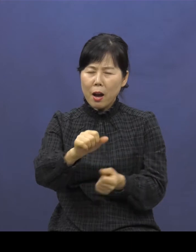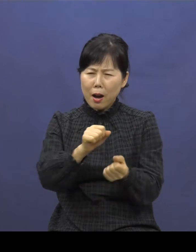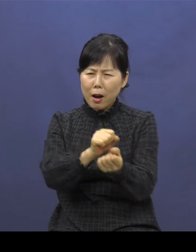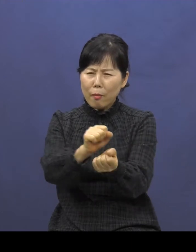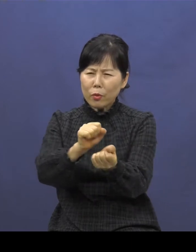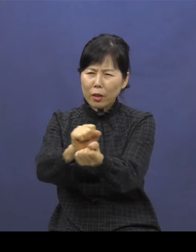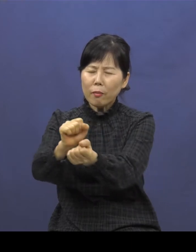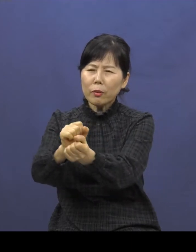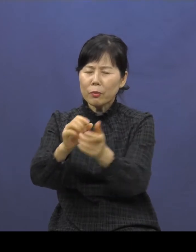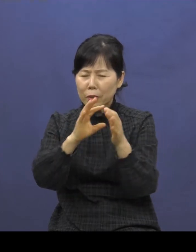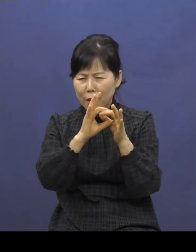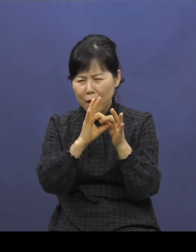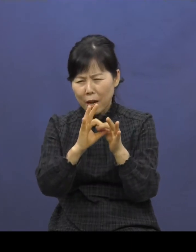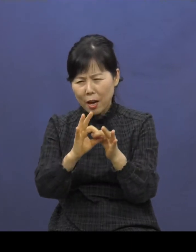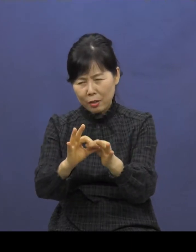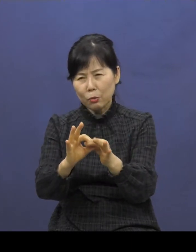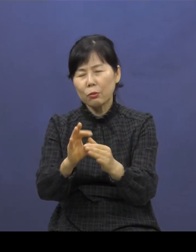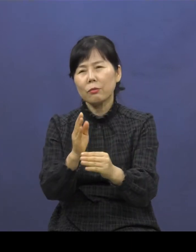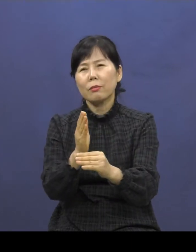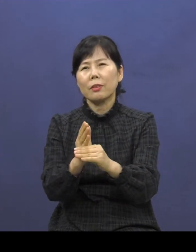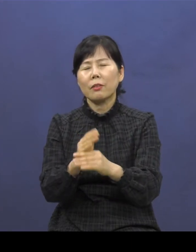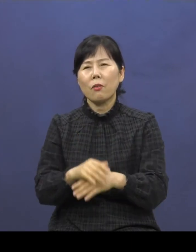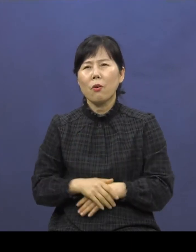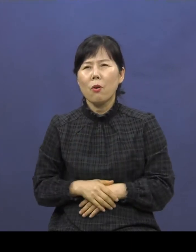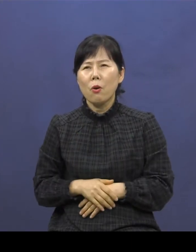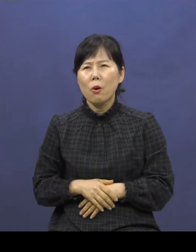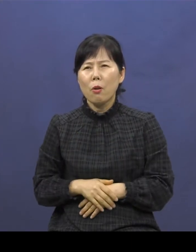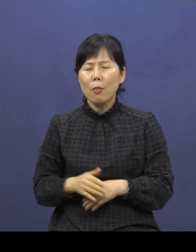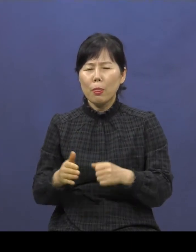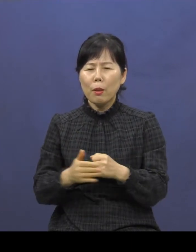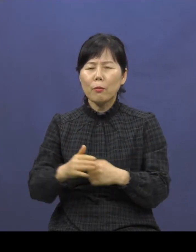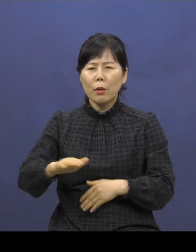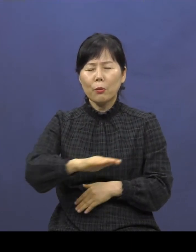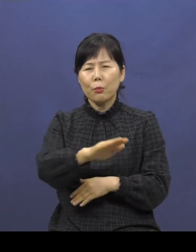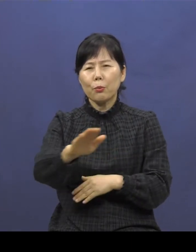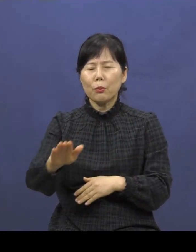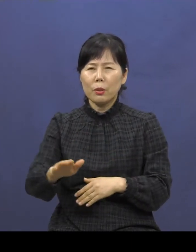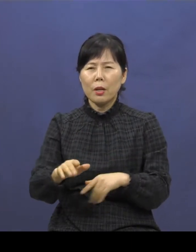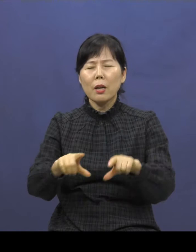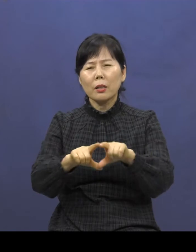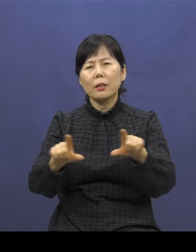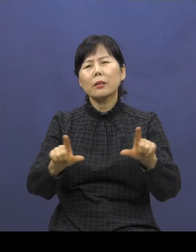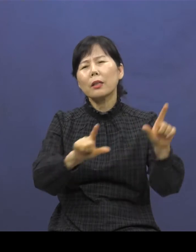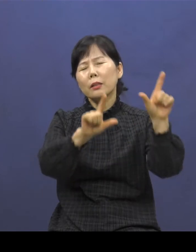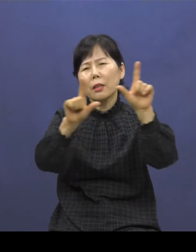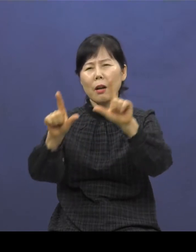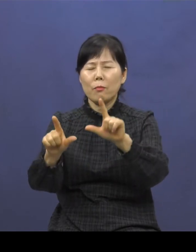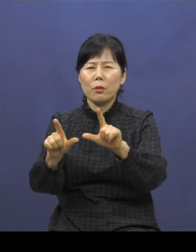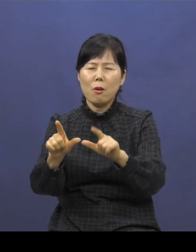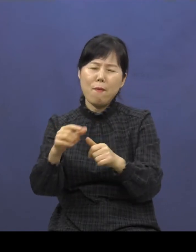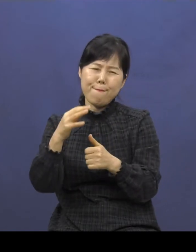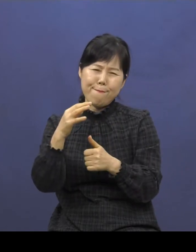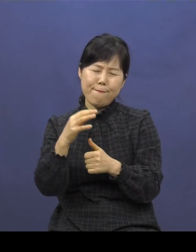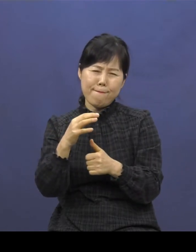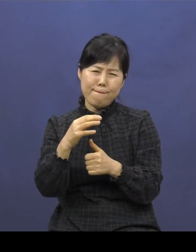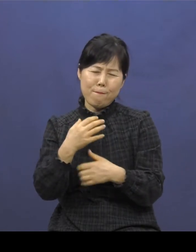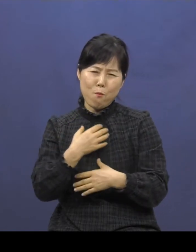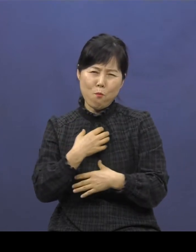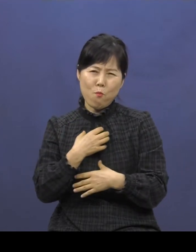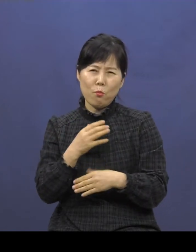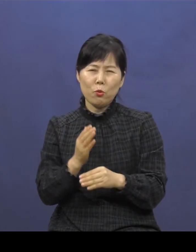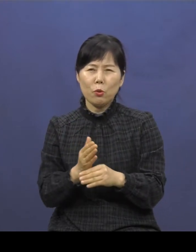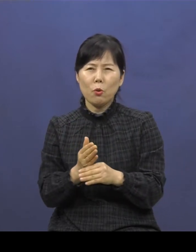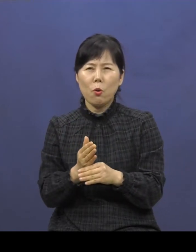감염은 여전히 계속되고 있고 그러면서 우리의 일상들은 다 위협을 받고 있습니다.